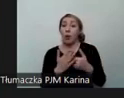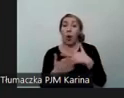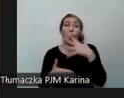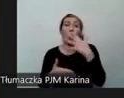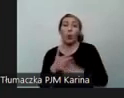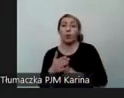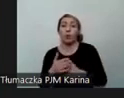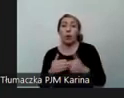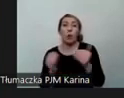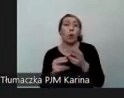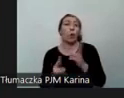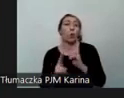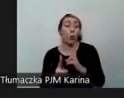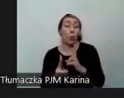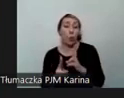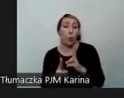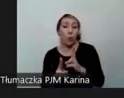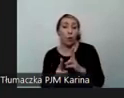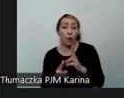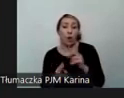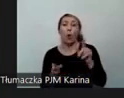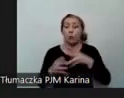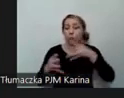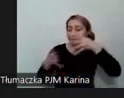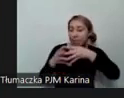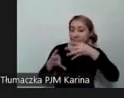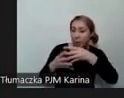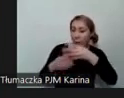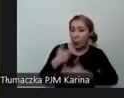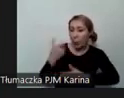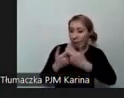mogą zarówno diagności, którzy